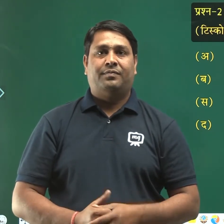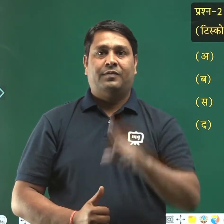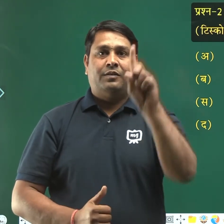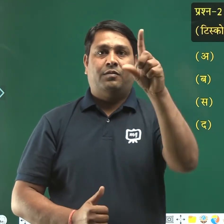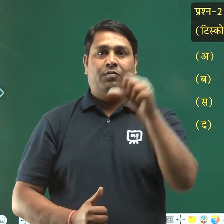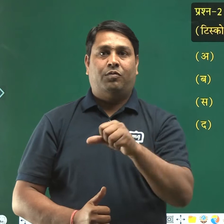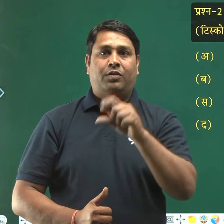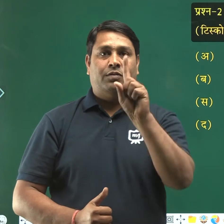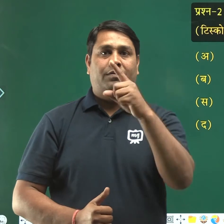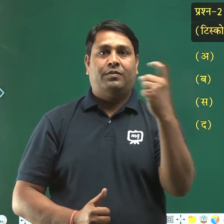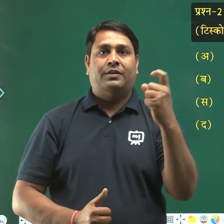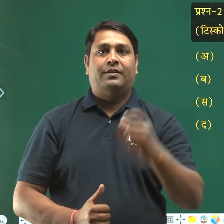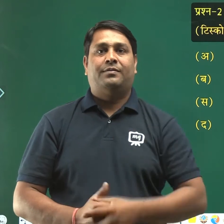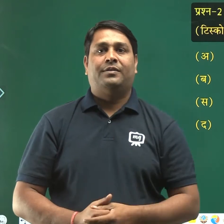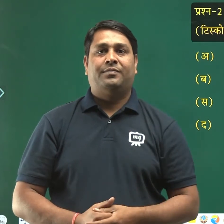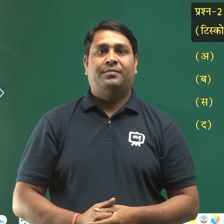1917 में,